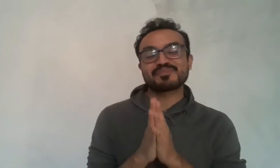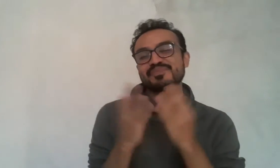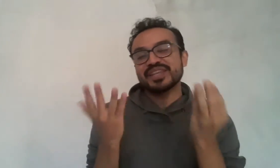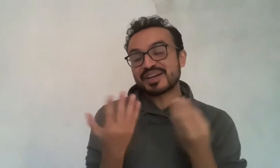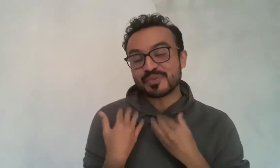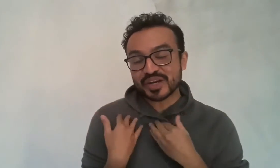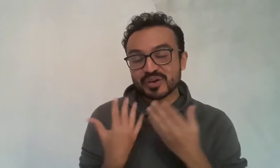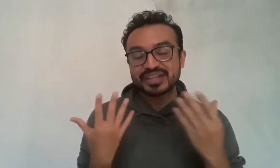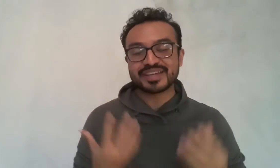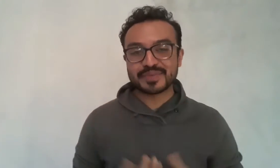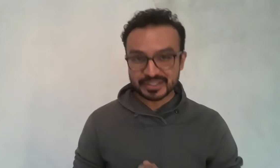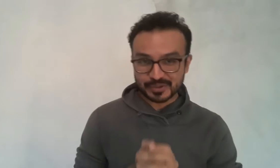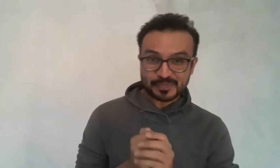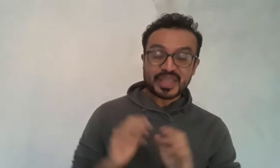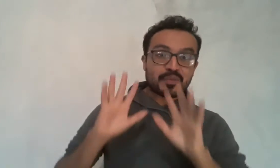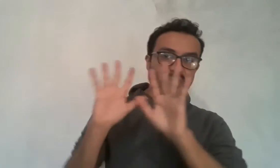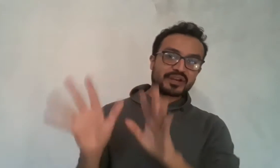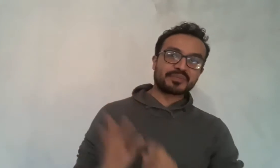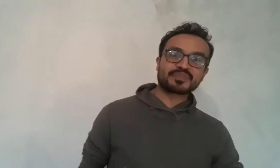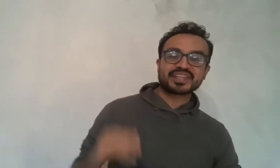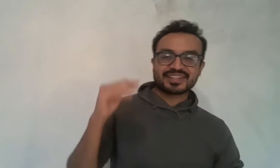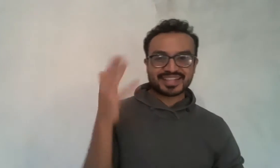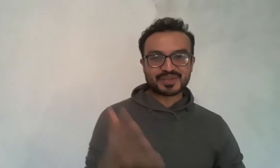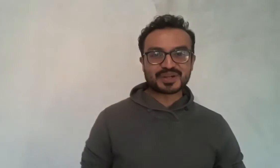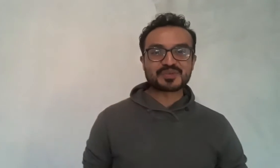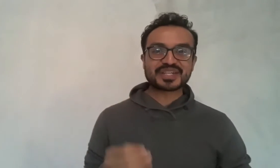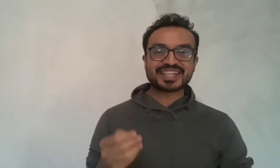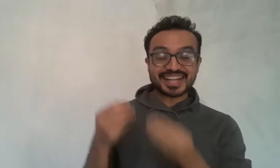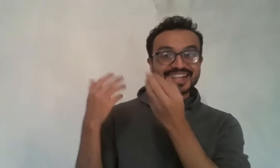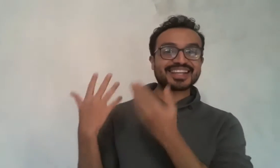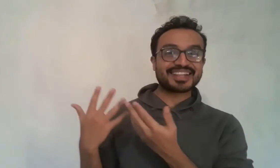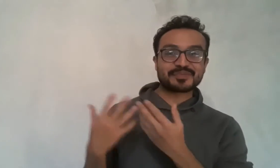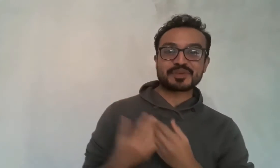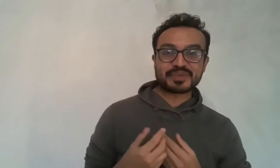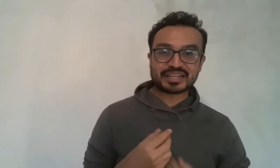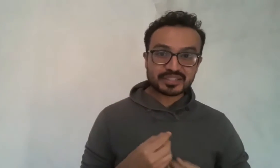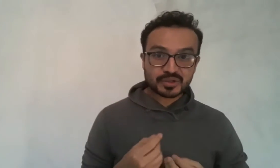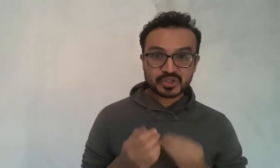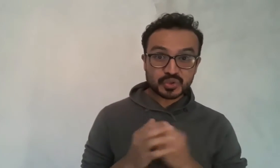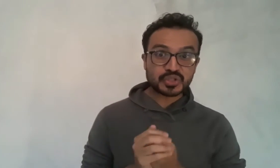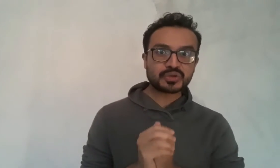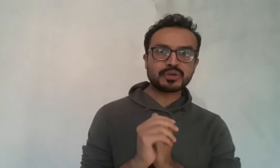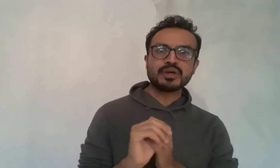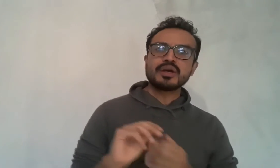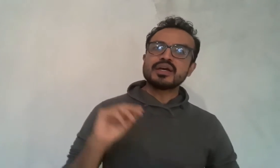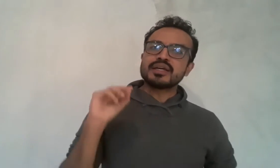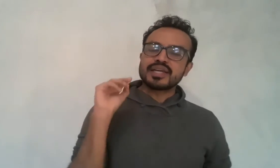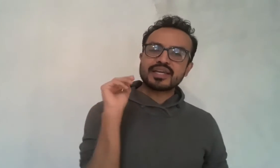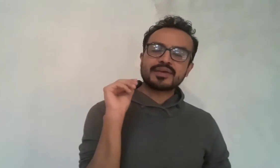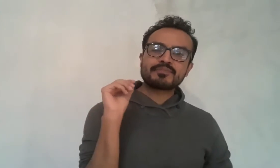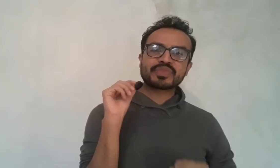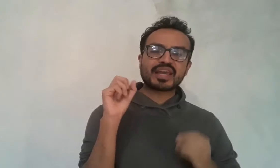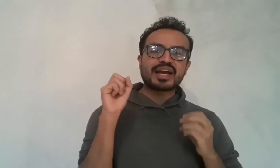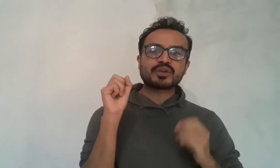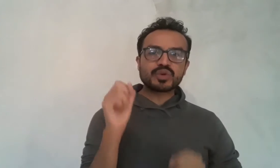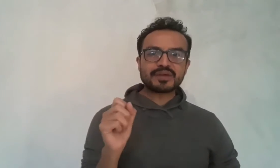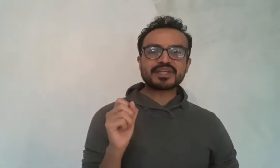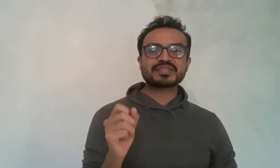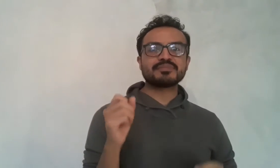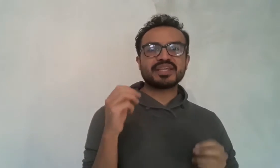de lo mejor que he visto. Bueno, dado el comercial, mi maestro Chucho alguna vez me